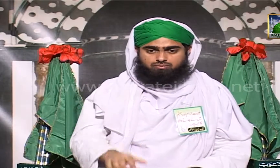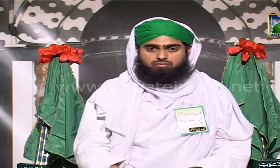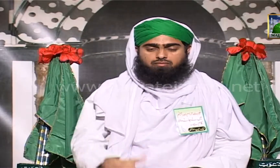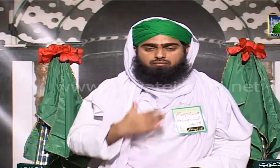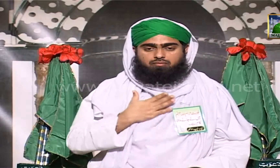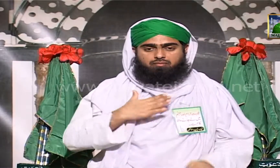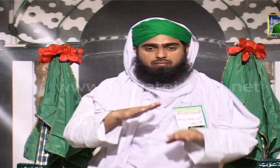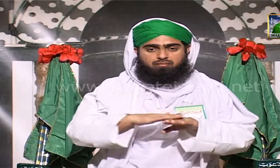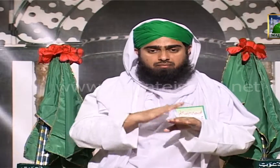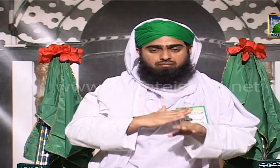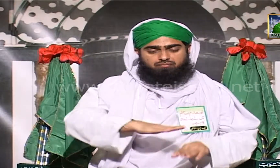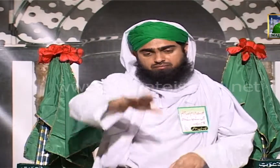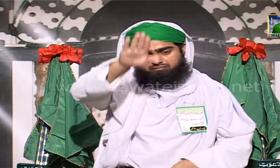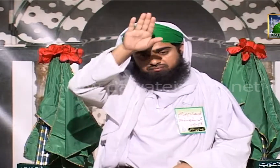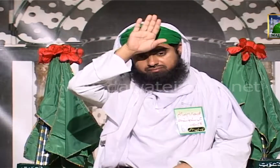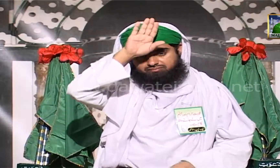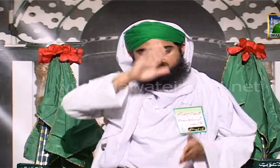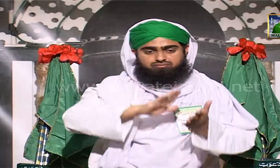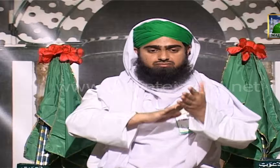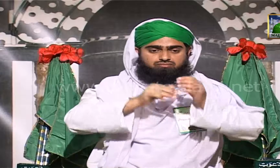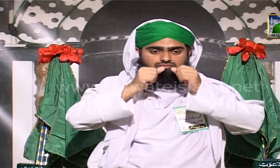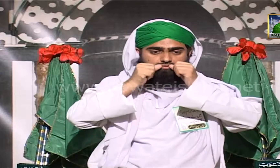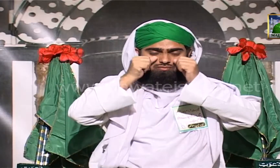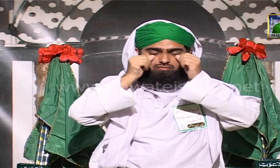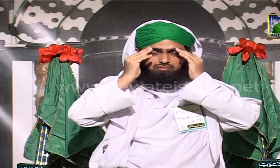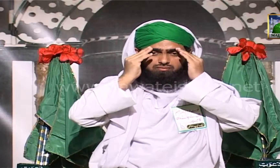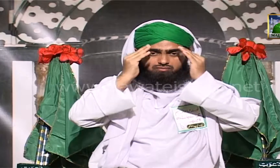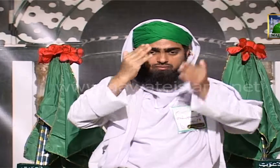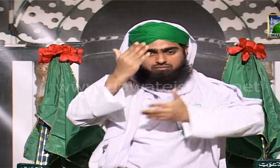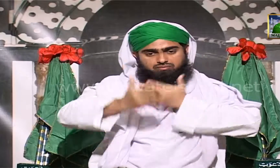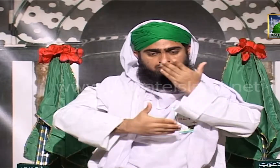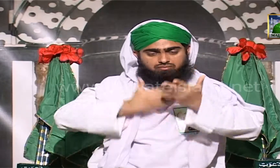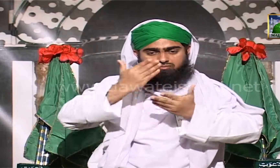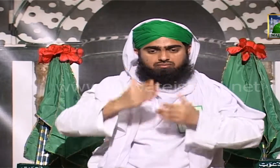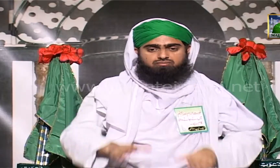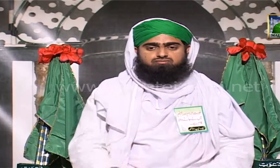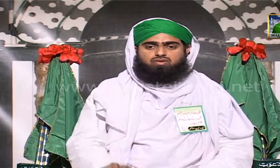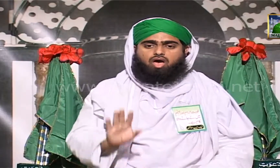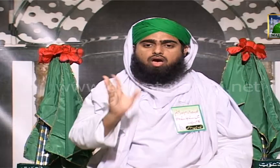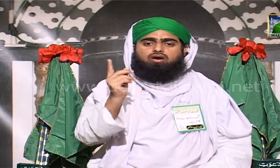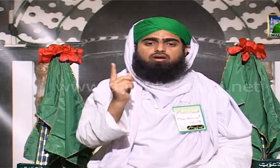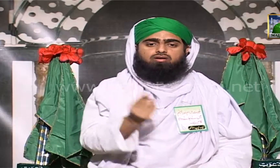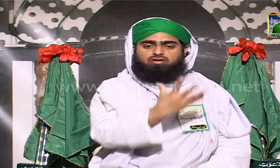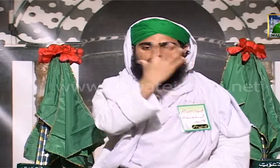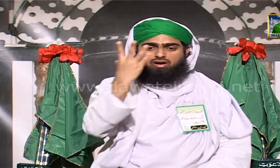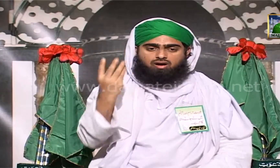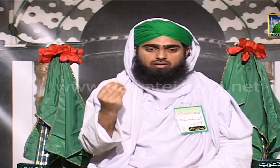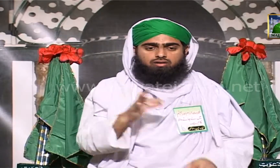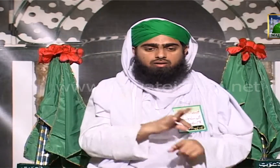والے مصطفیٰ صلی اللہ تعالی علیہ وسلم کا فرمان عالی شان ہے کہ ایک مرتبہ رات خواب میں 2 آنے